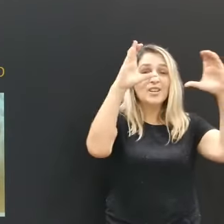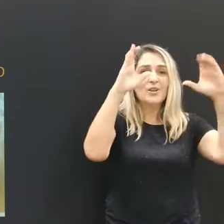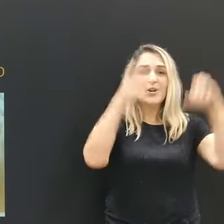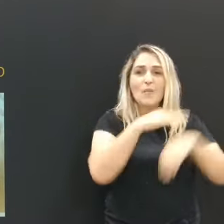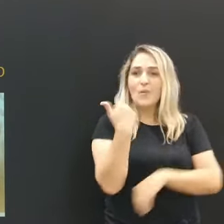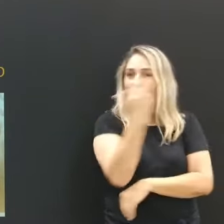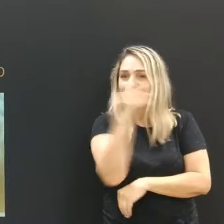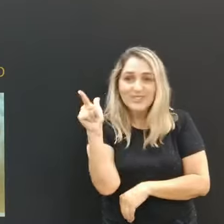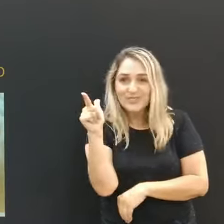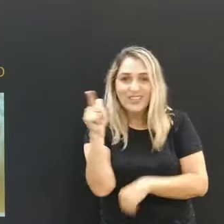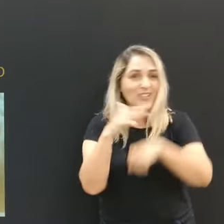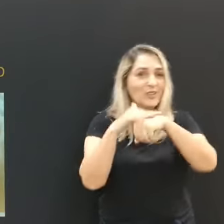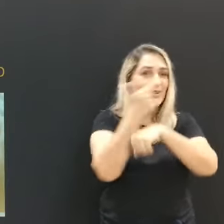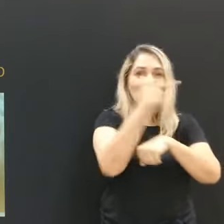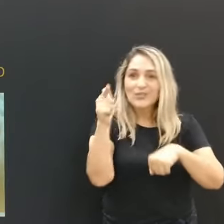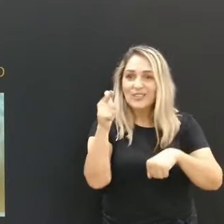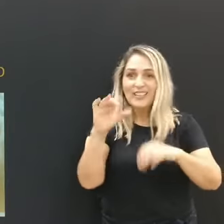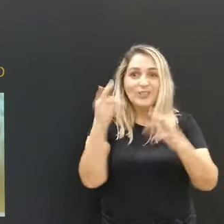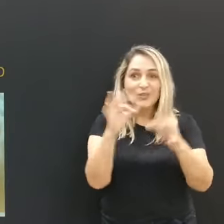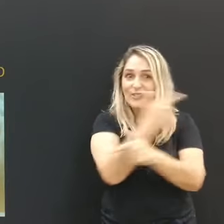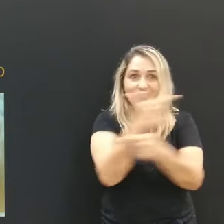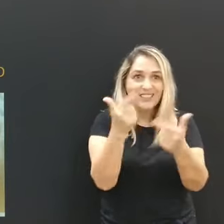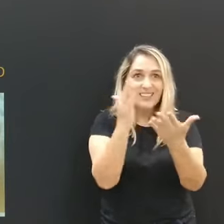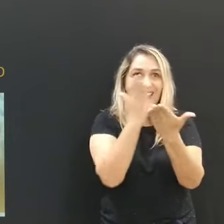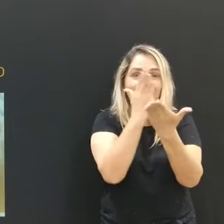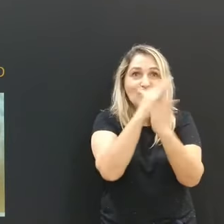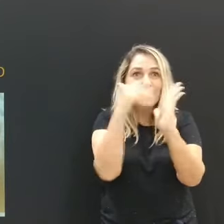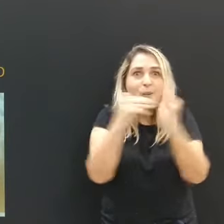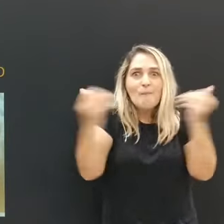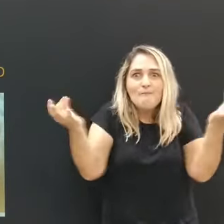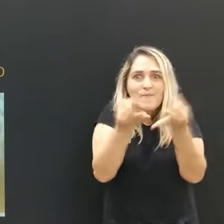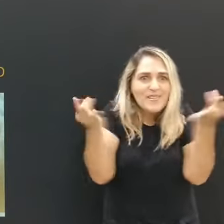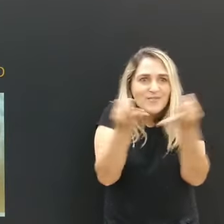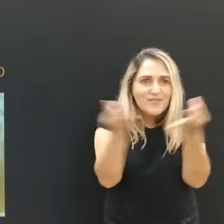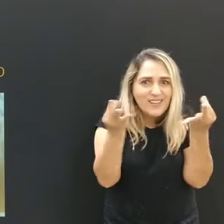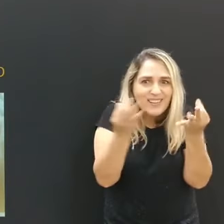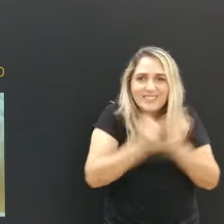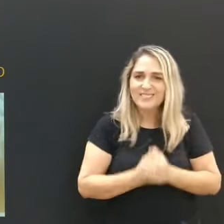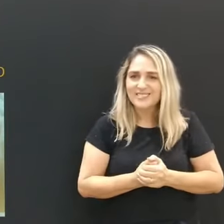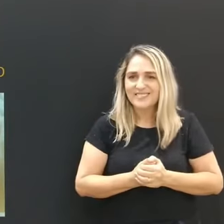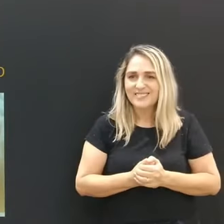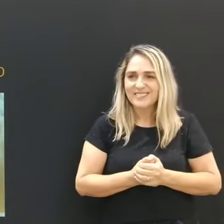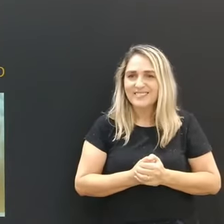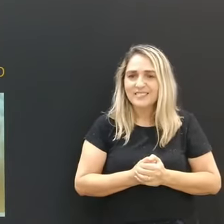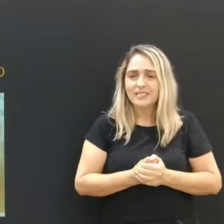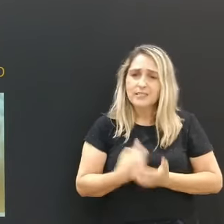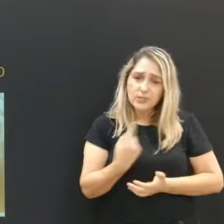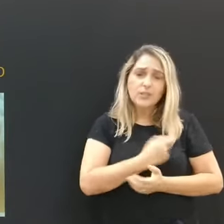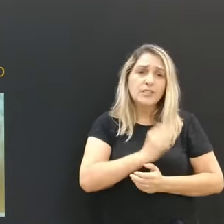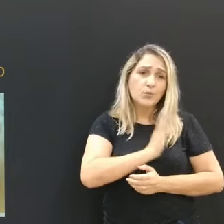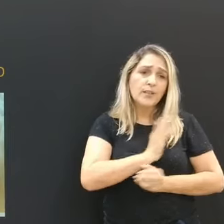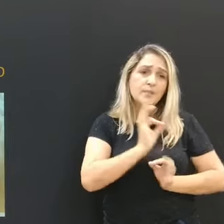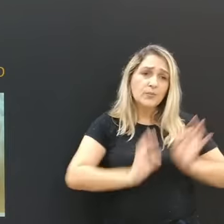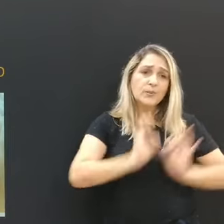preconceito, não tem nada para nós, mas no céu é tudo perfeito. O céu é um